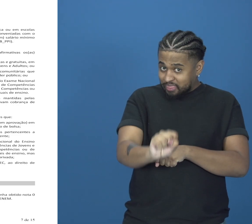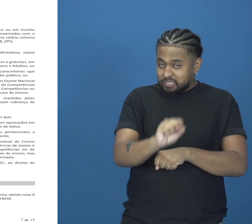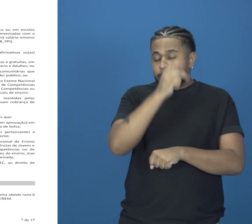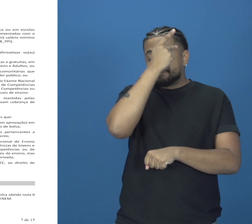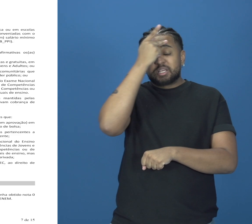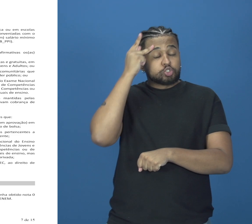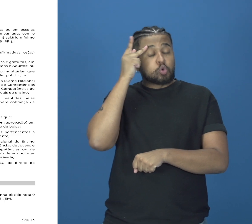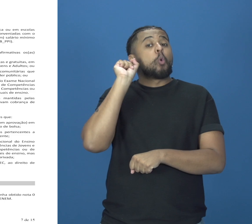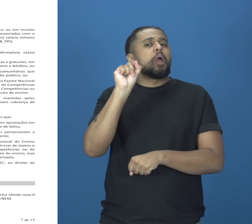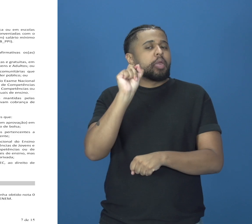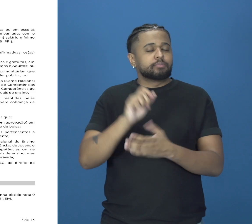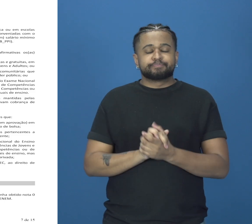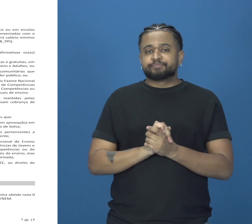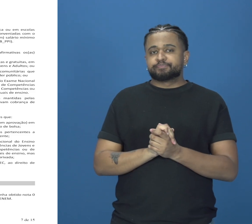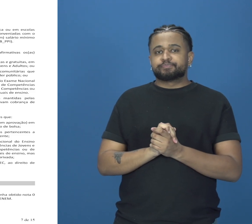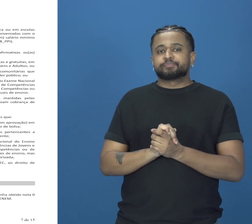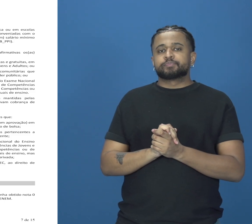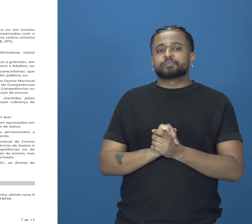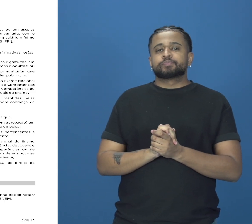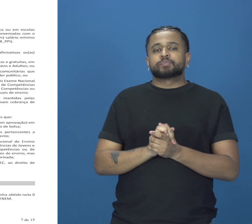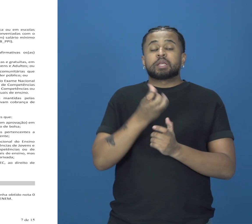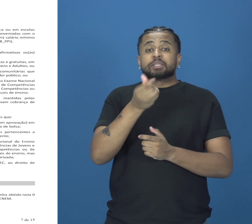os candidatos que,